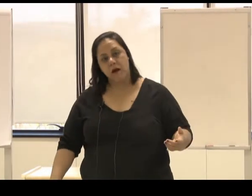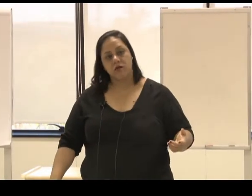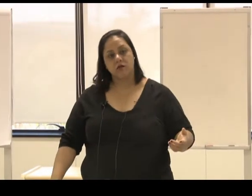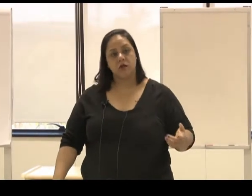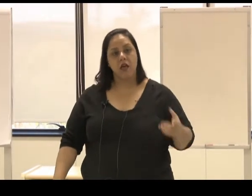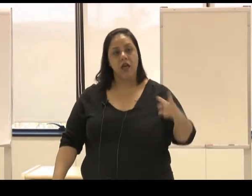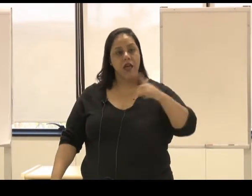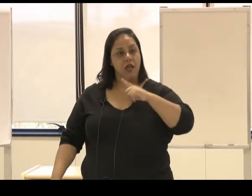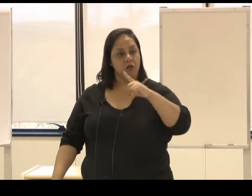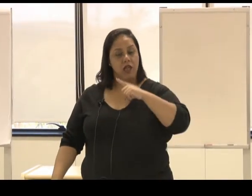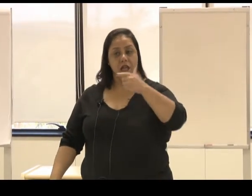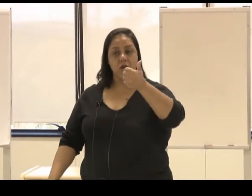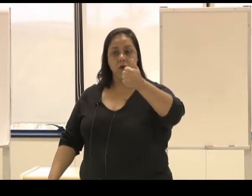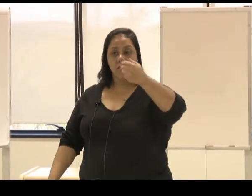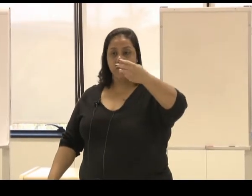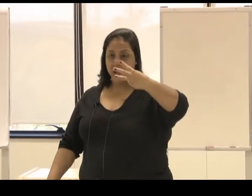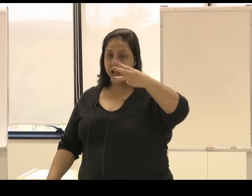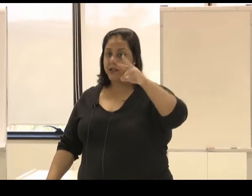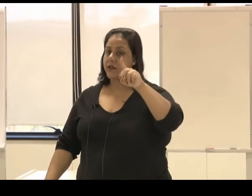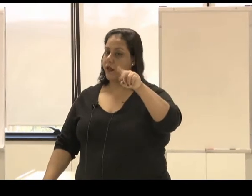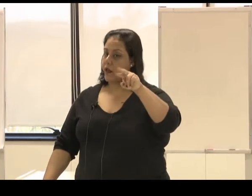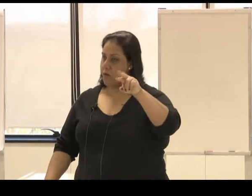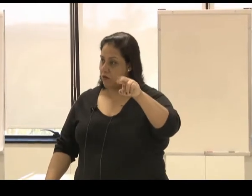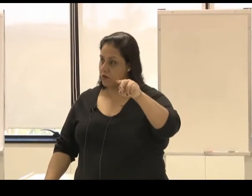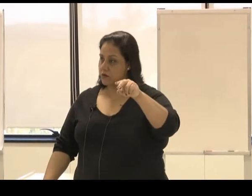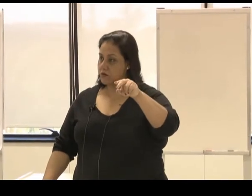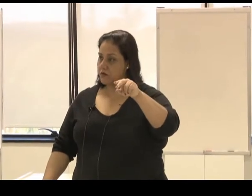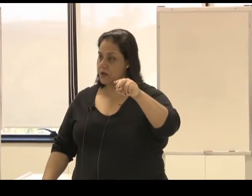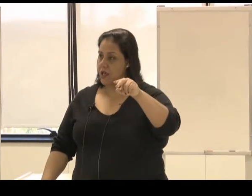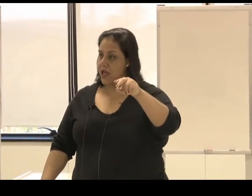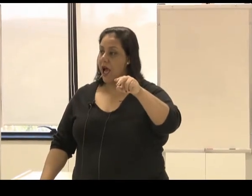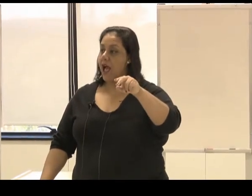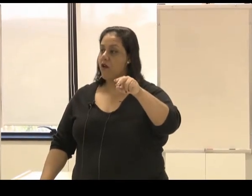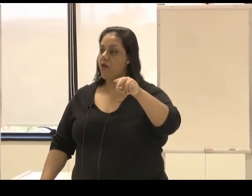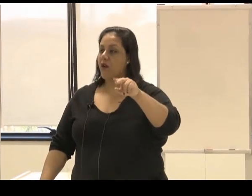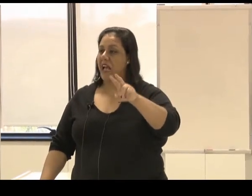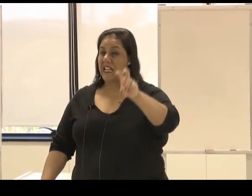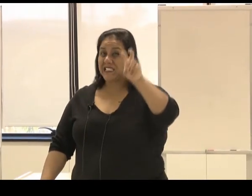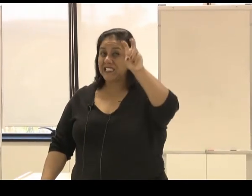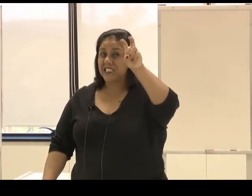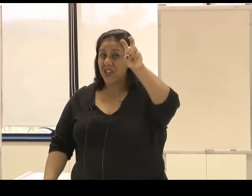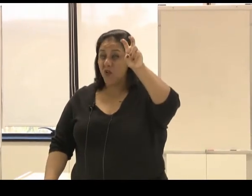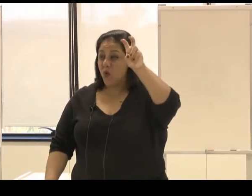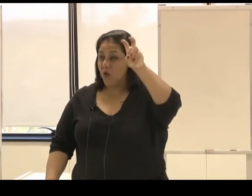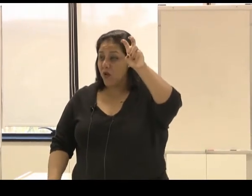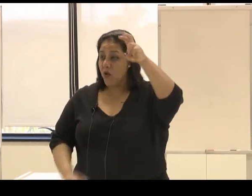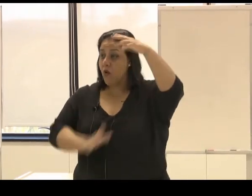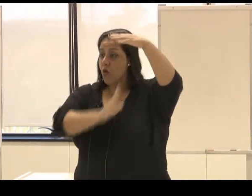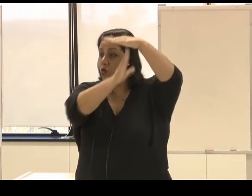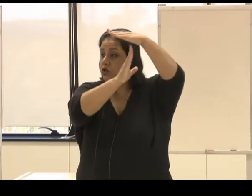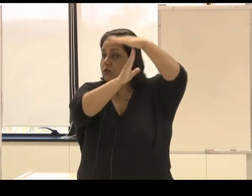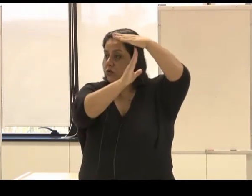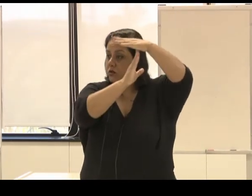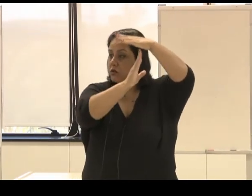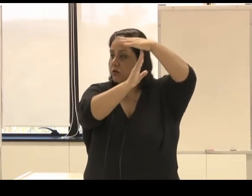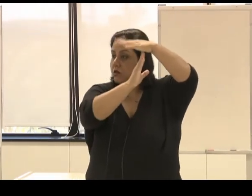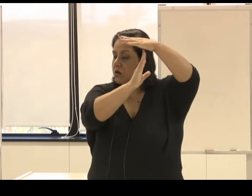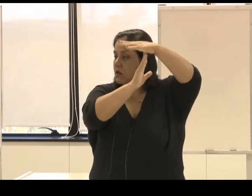irmãos. Eu tenho 13 irmãos. Aí eu vou colocar 5 últimos,